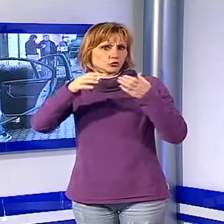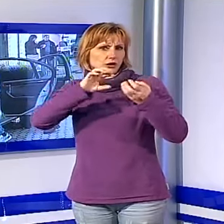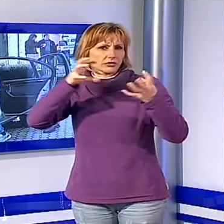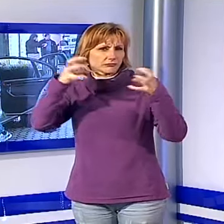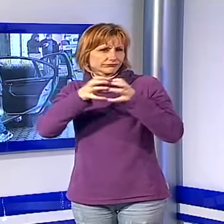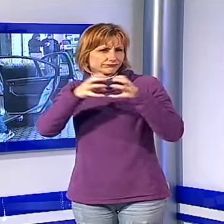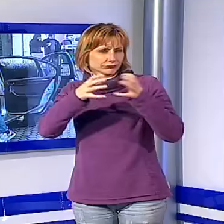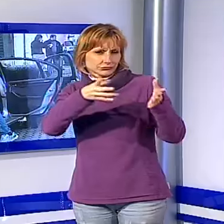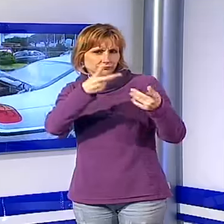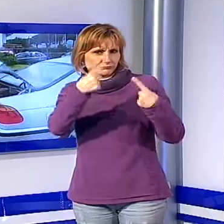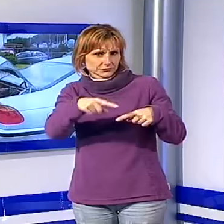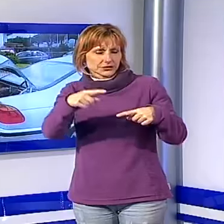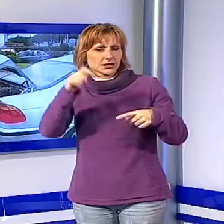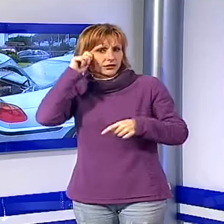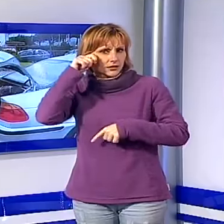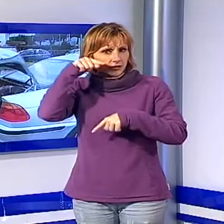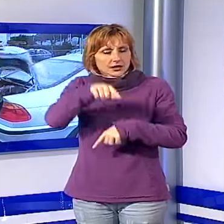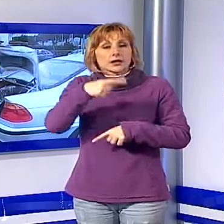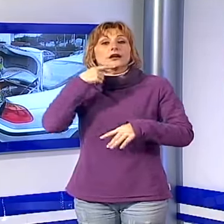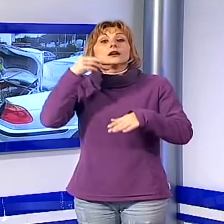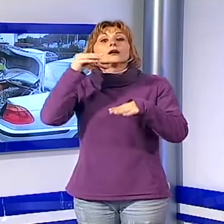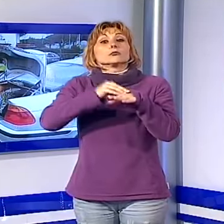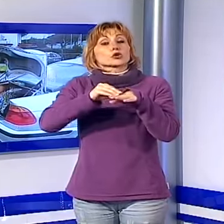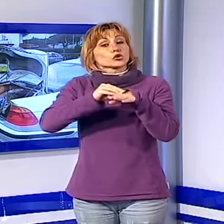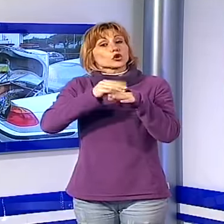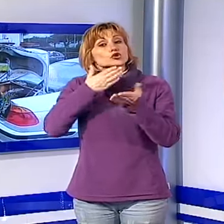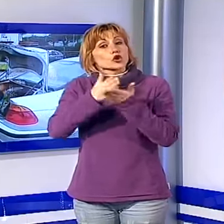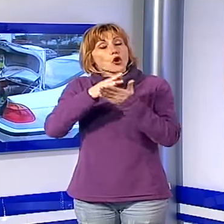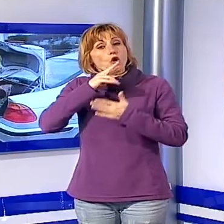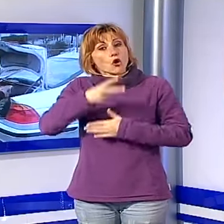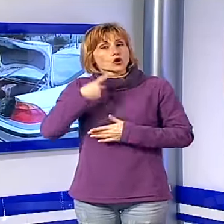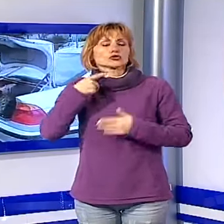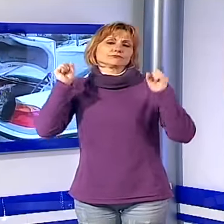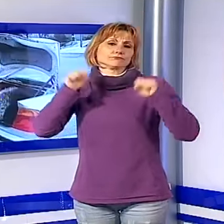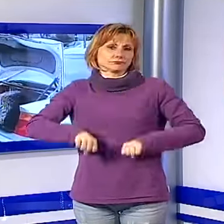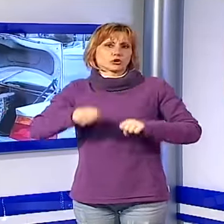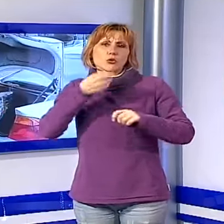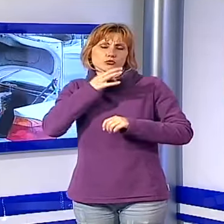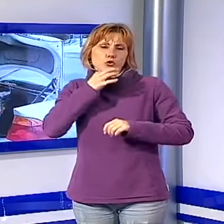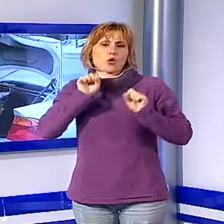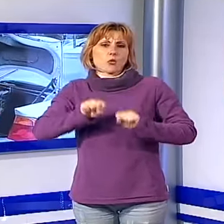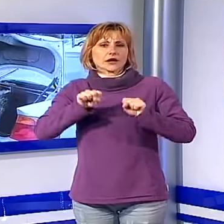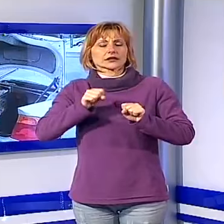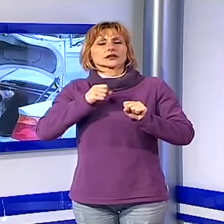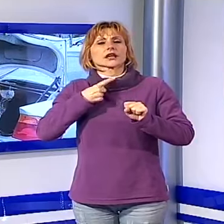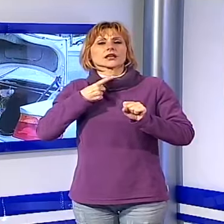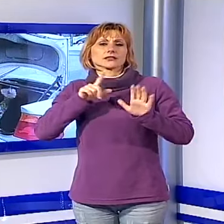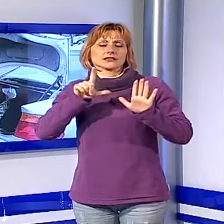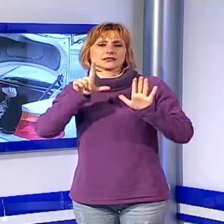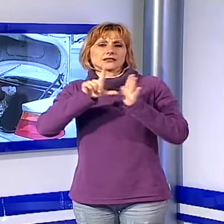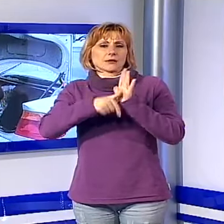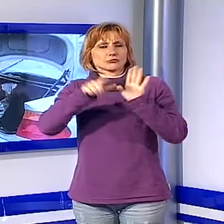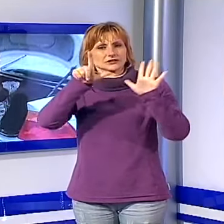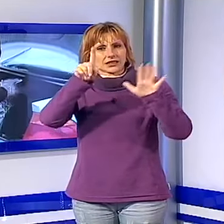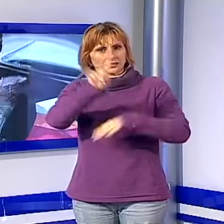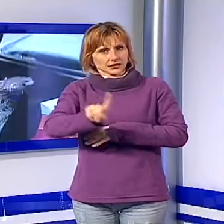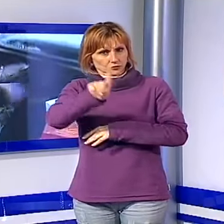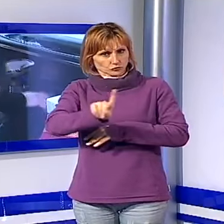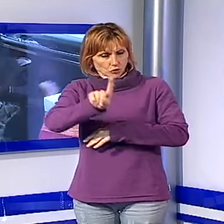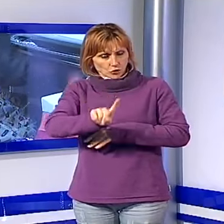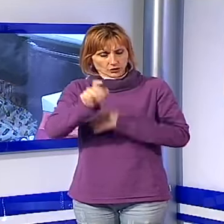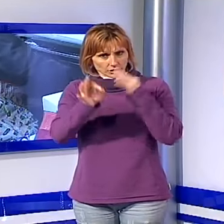i due. Medicati al pronto soccorso sono stati giudicati guaribili in 7 giorni. Gli agenti hanno quindi esploso alcuni colpi in aria a scopo